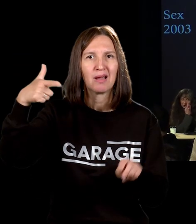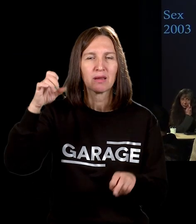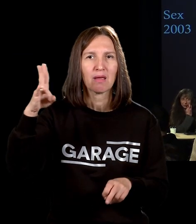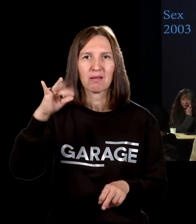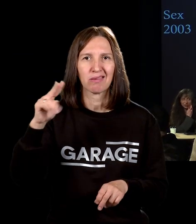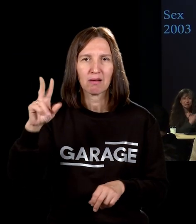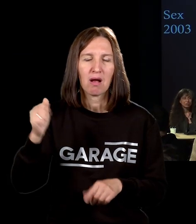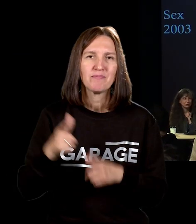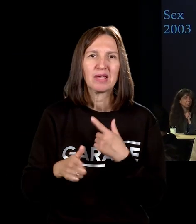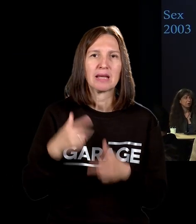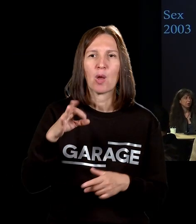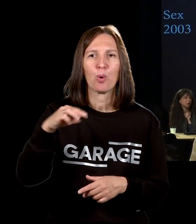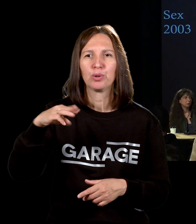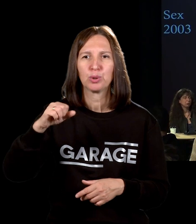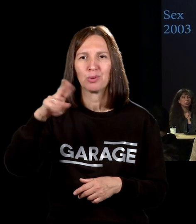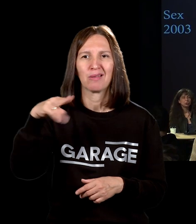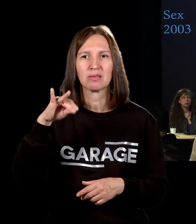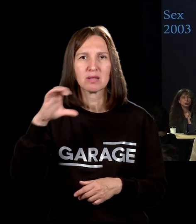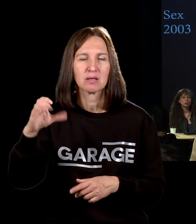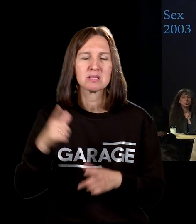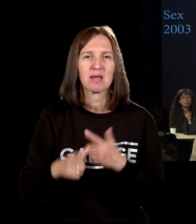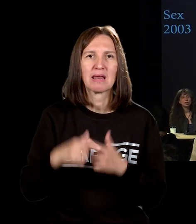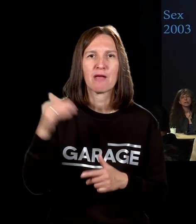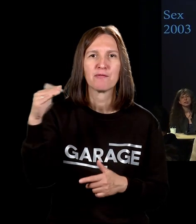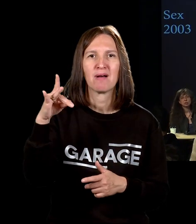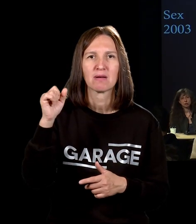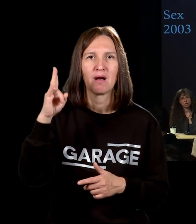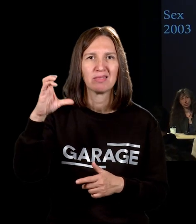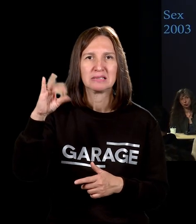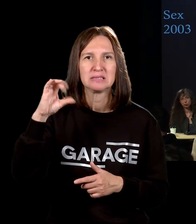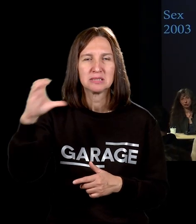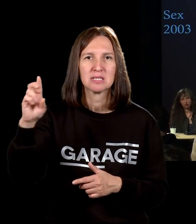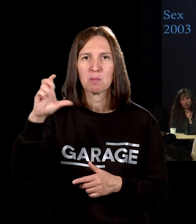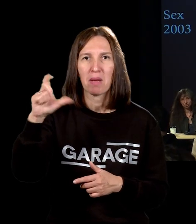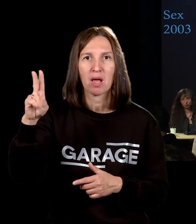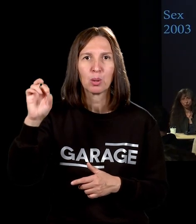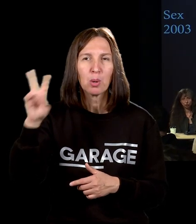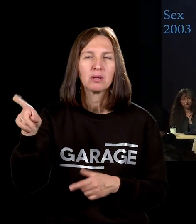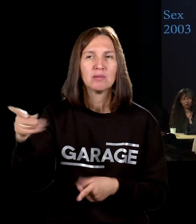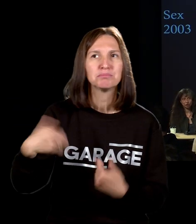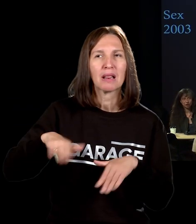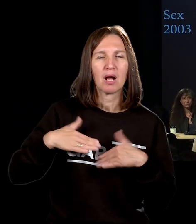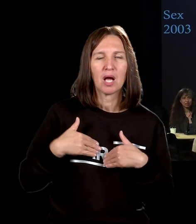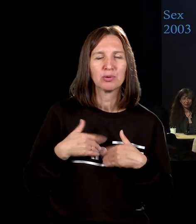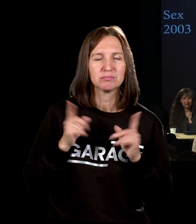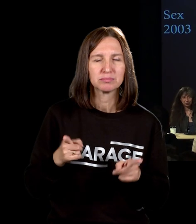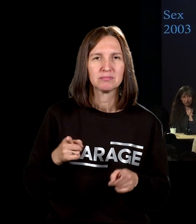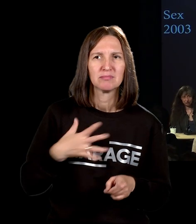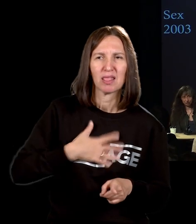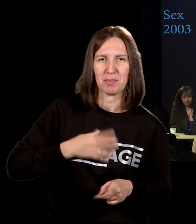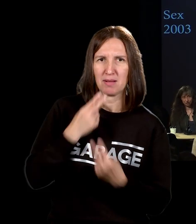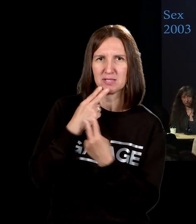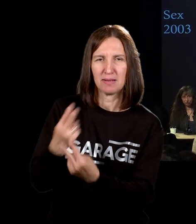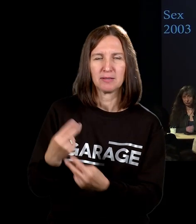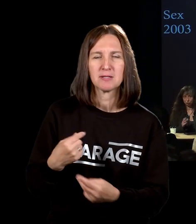это Фрэнсис Бэкон, всегда предлагает нам что-то, на что неприятно смотреть, что-то страшное, что-то, что мы должны заставить